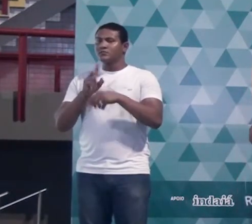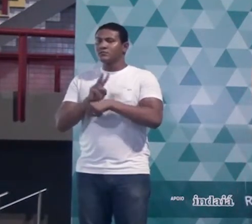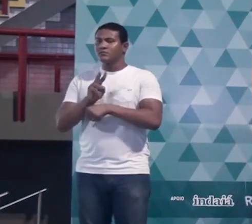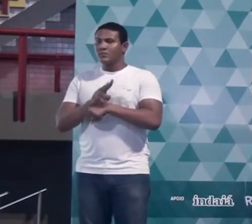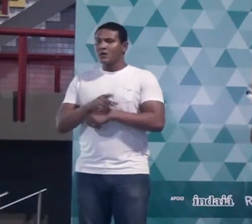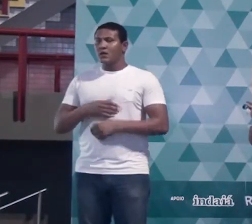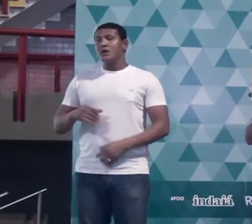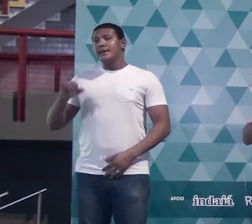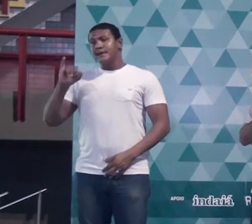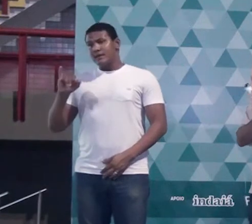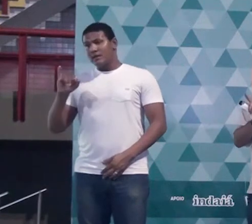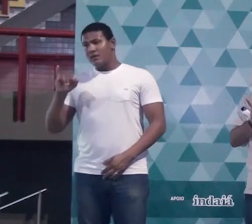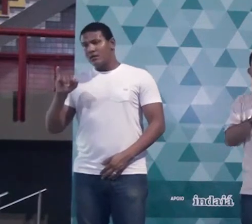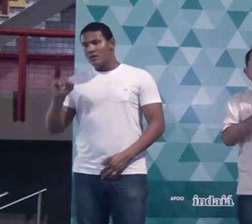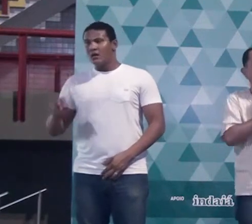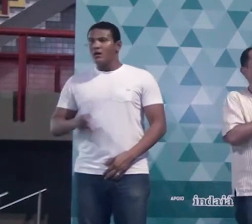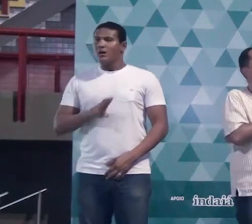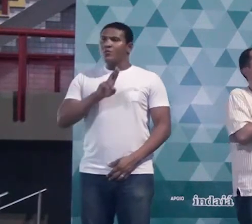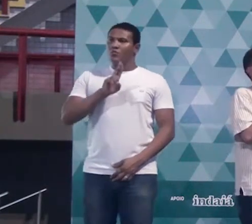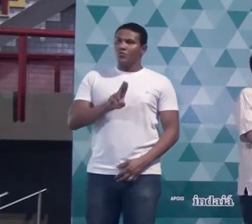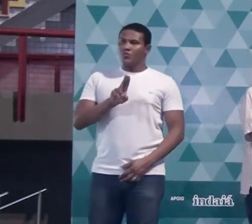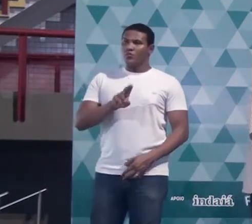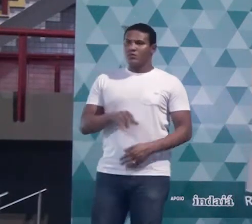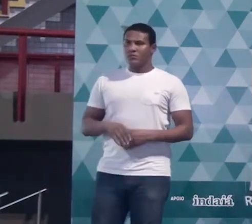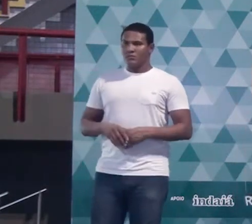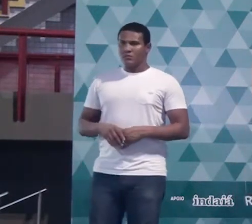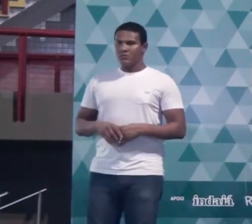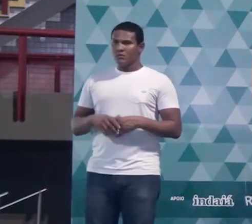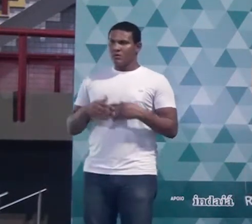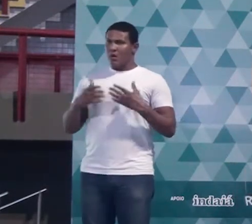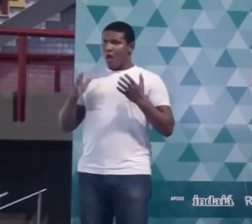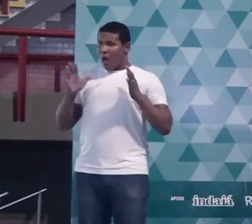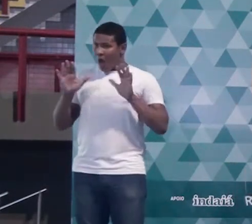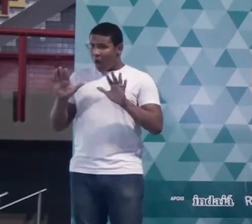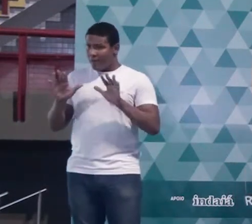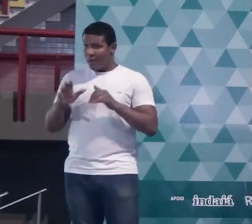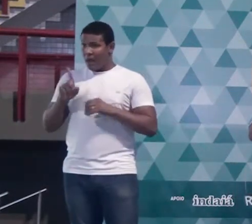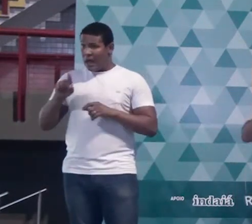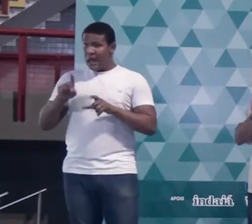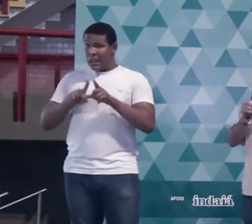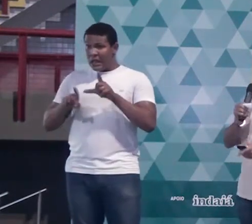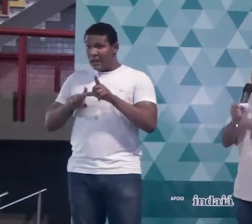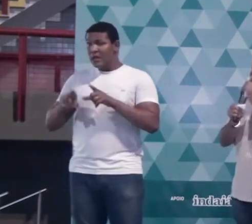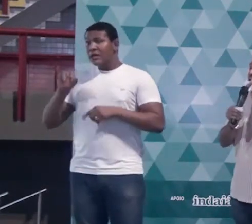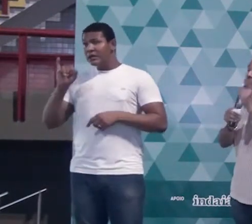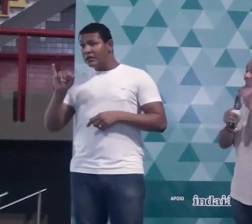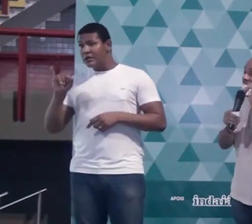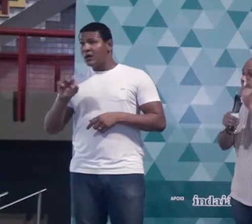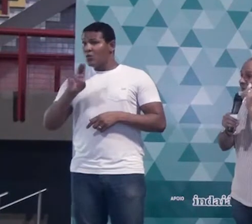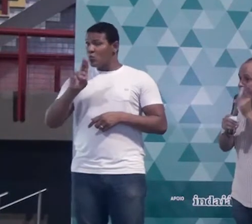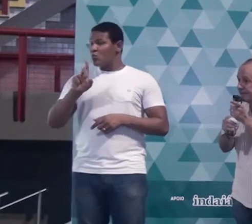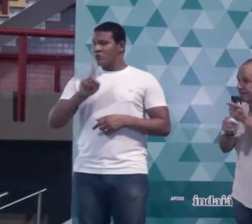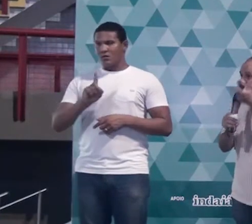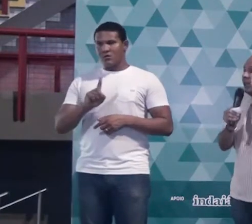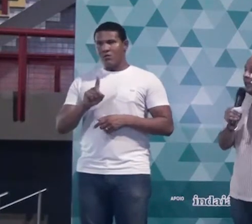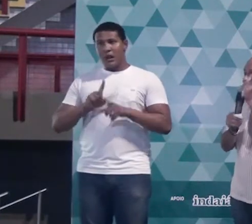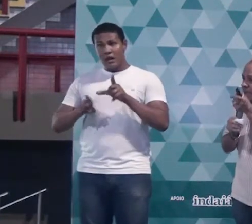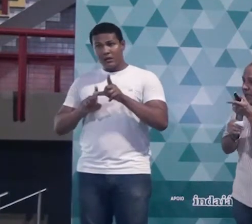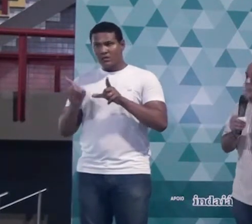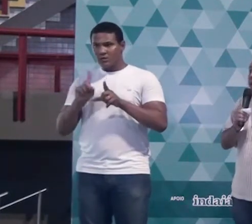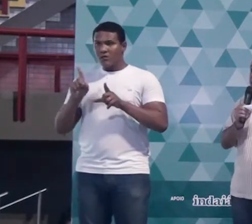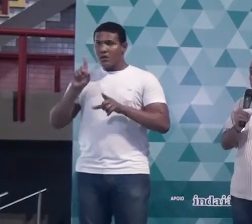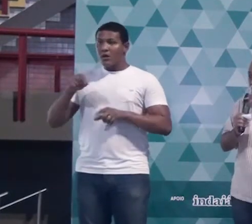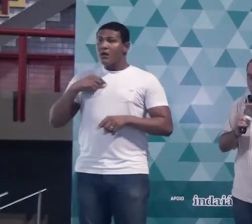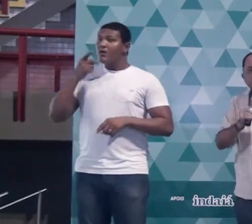Mas você, por favor, não diga que as semivogais são as letras I e U. As semivogais são os fonemas